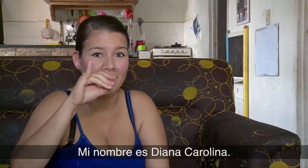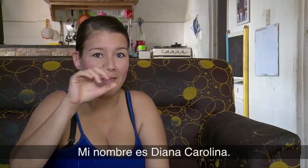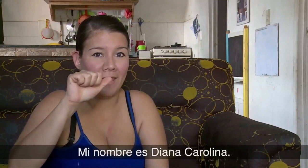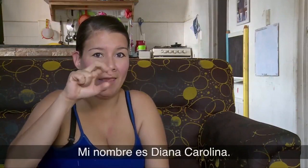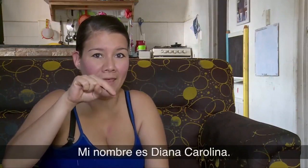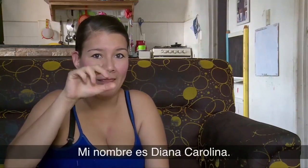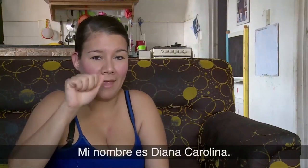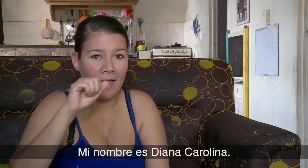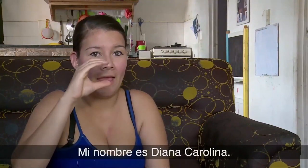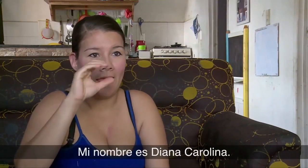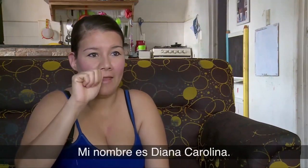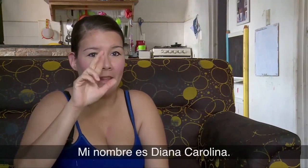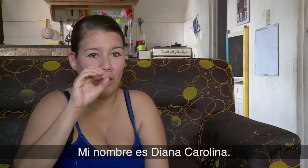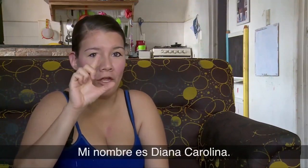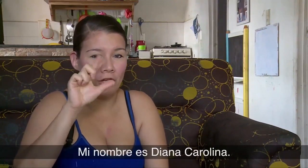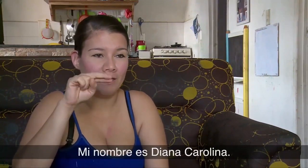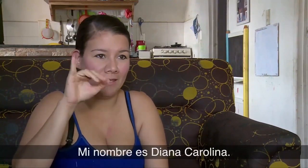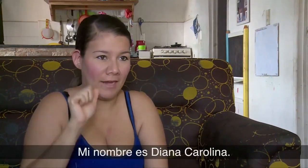Mi nombre es Diana Carolina,